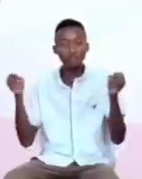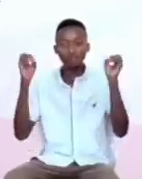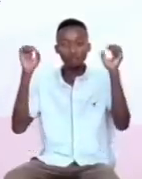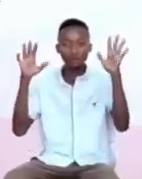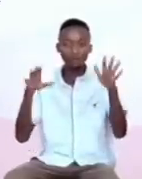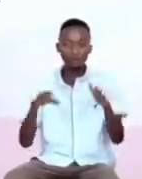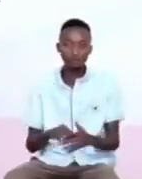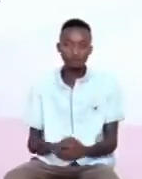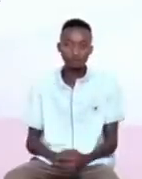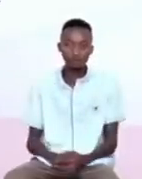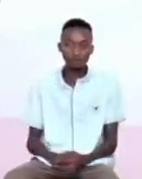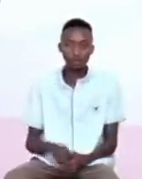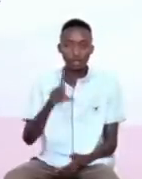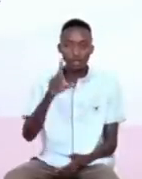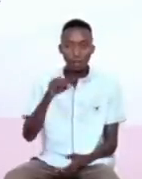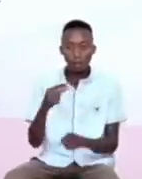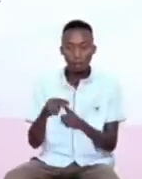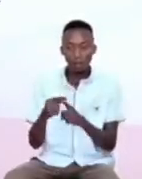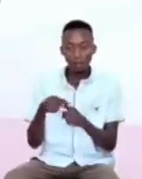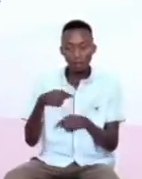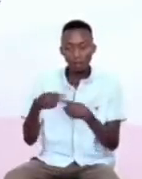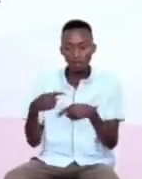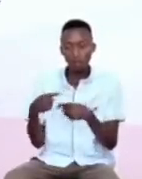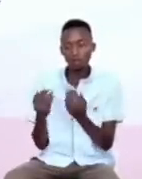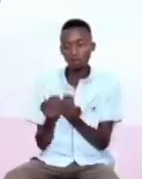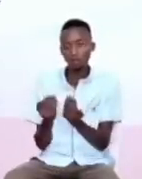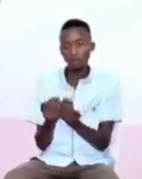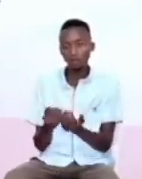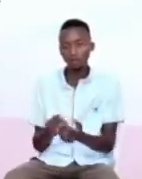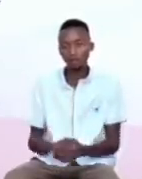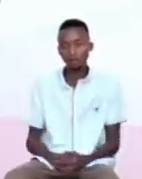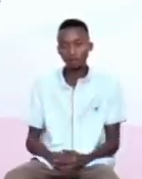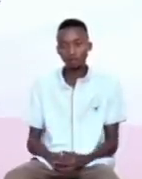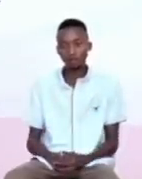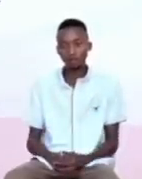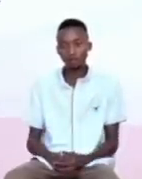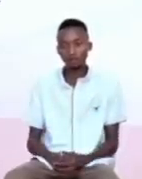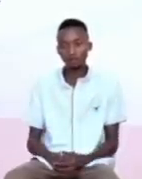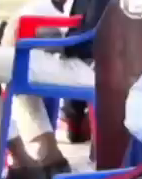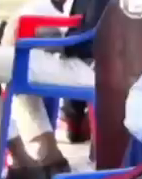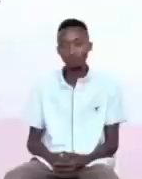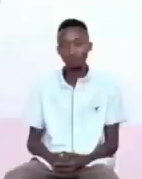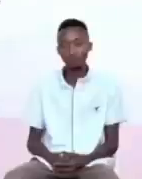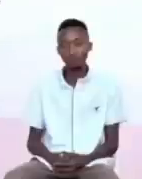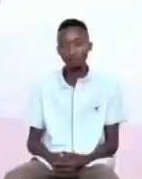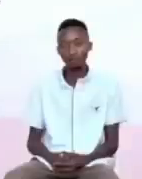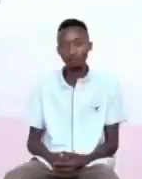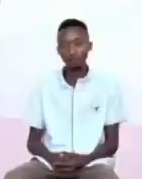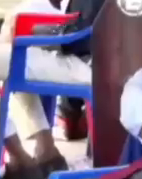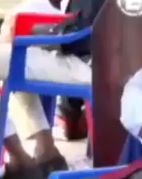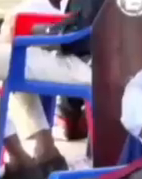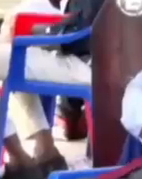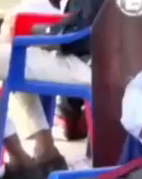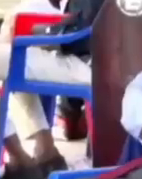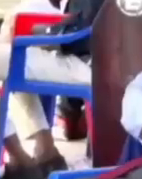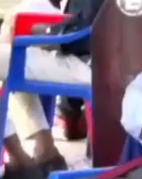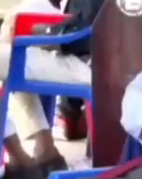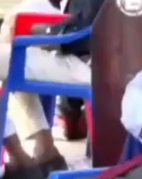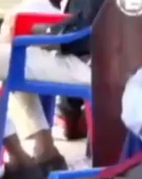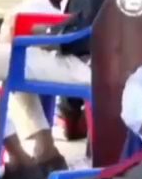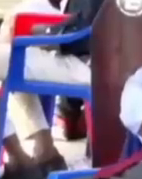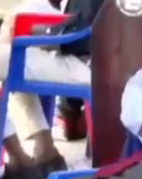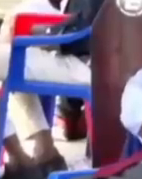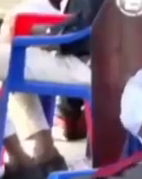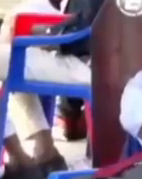Hallelujah. Endelea kidogo ndugu yangu pale, kuna maneno yako chini hapo kidogo. Endelea kidogo tu. Alafu tutaangalia haya mengine yaliyosalia tuingie kwenye huduma zetu